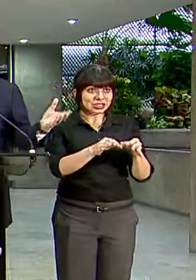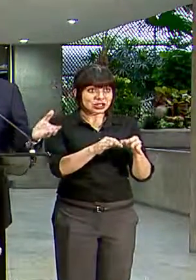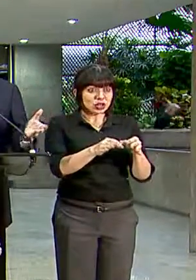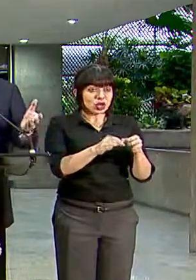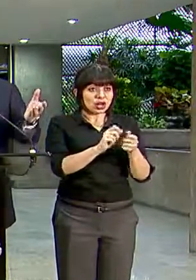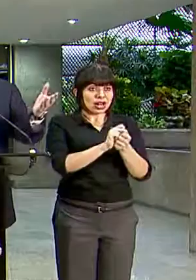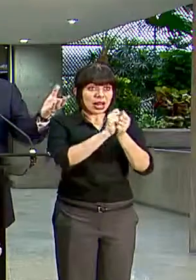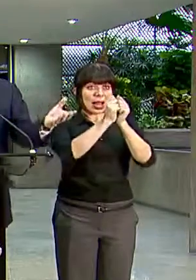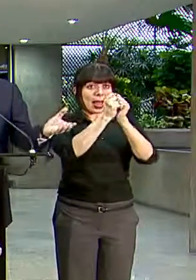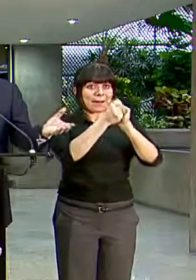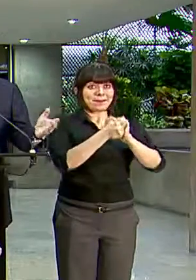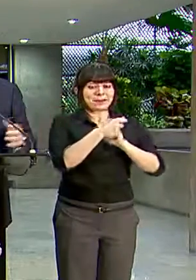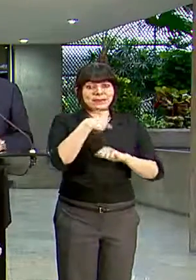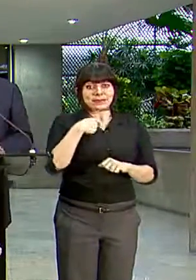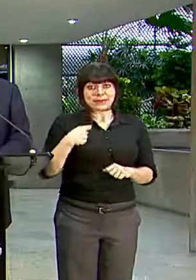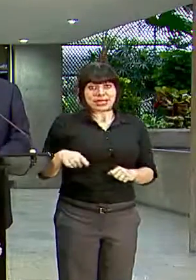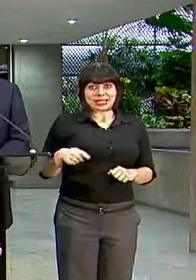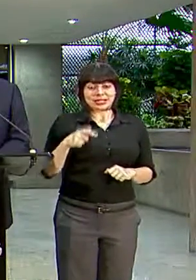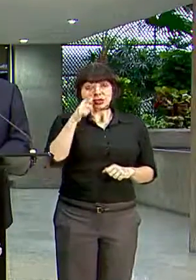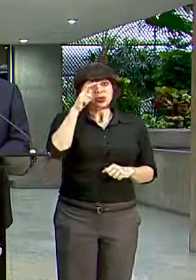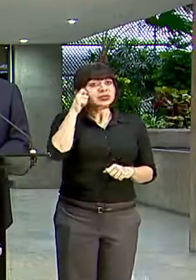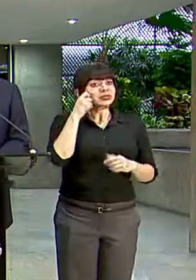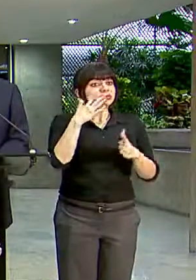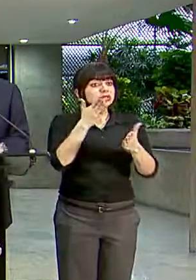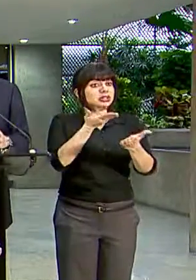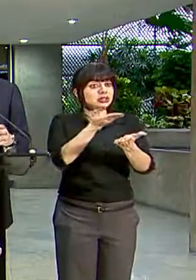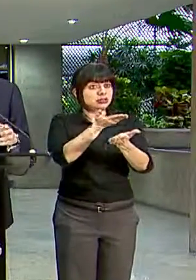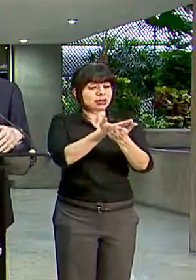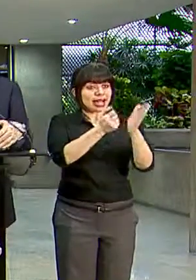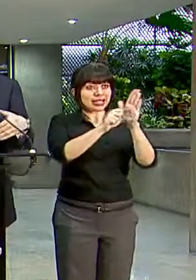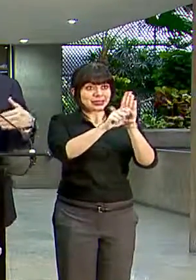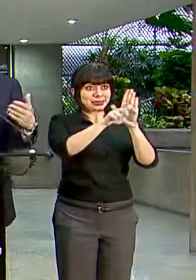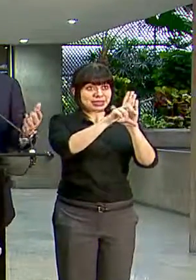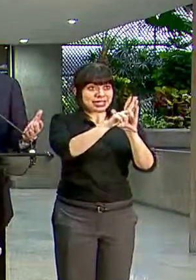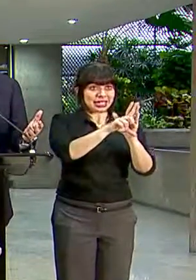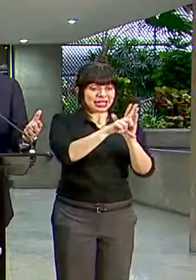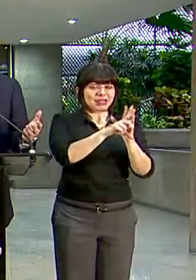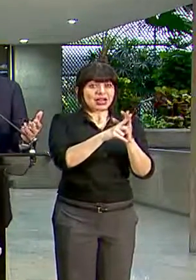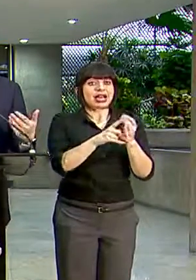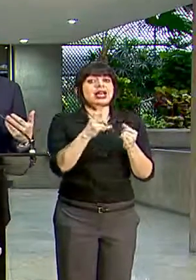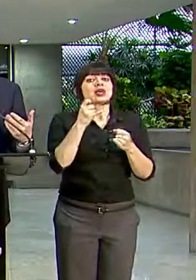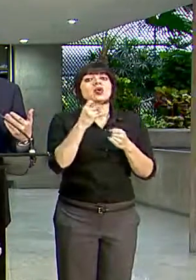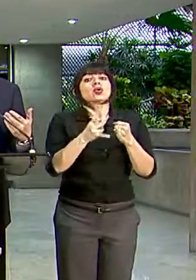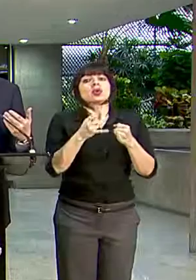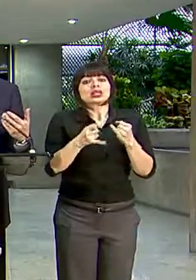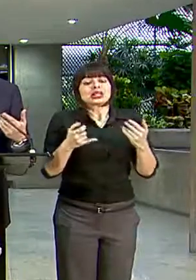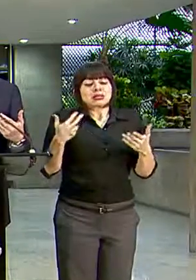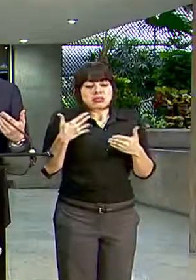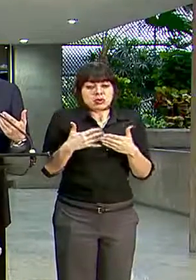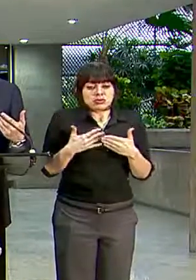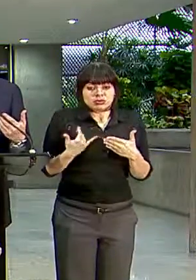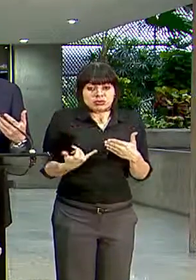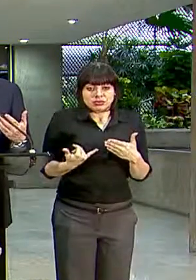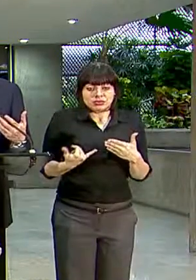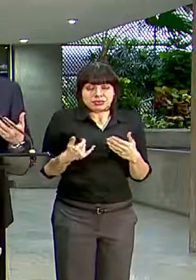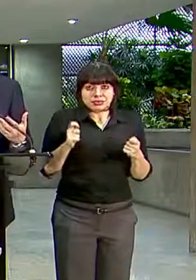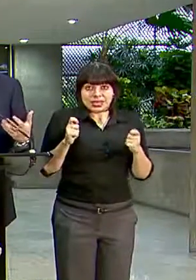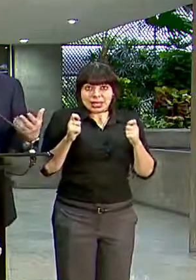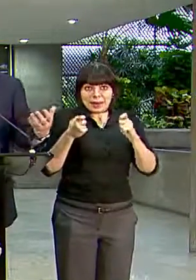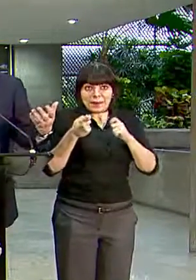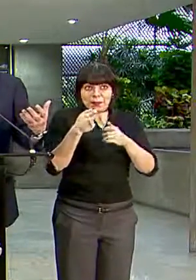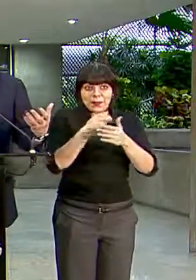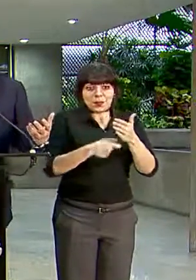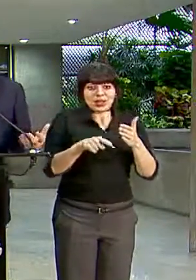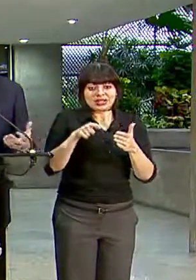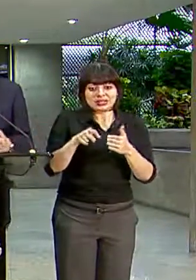las reformas que el presidente Solís ha puesto a consideración de la Asamblea y que en última instancia la reforma pues